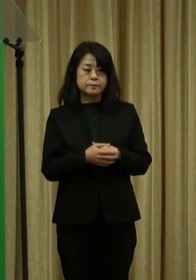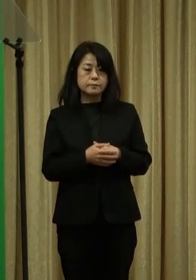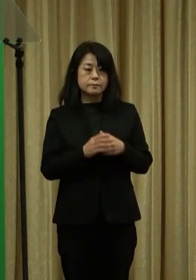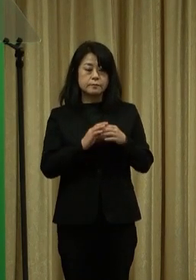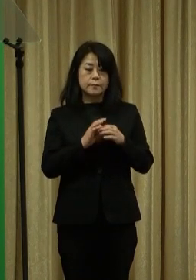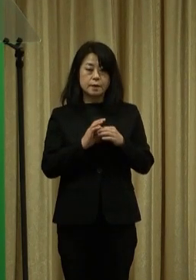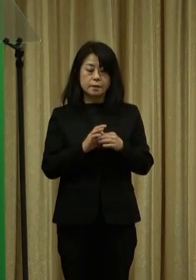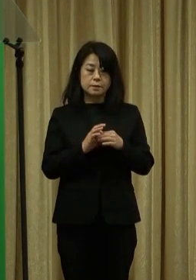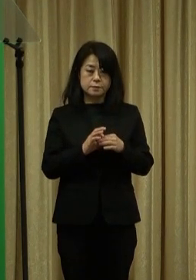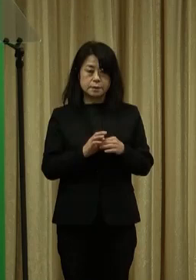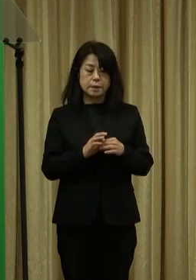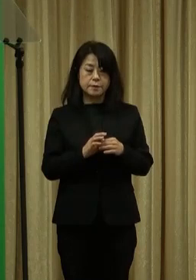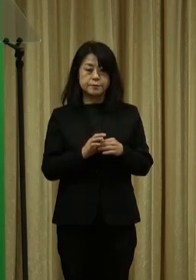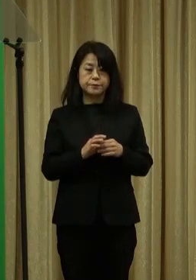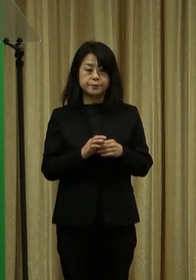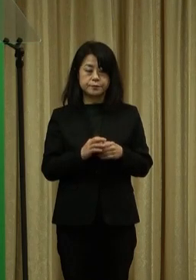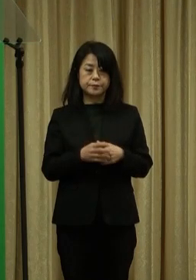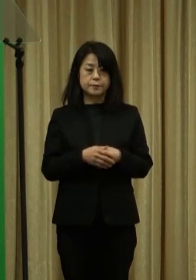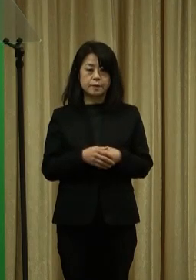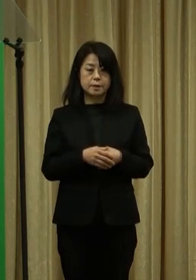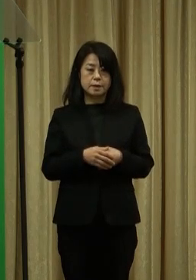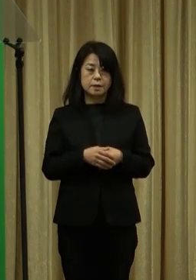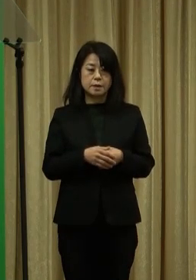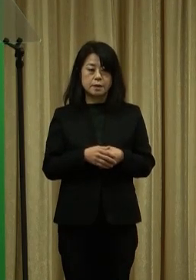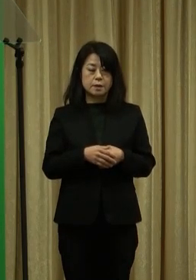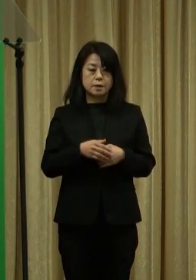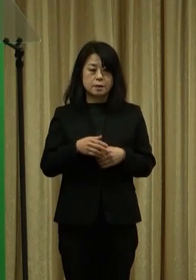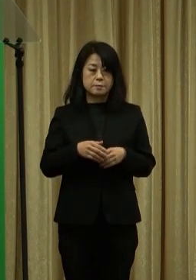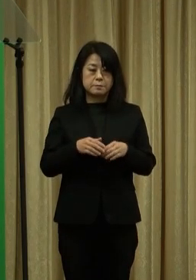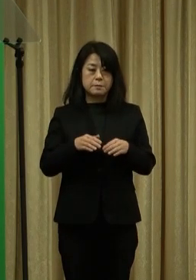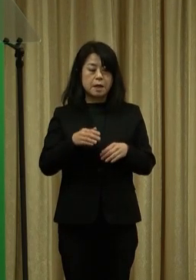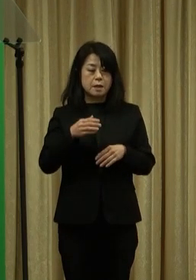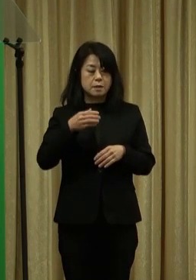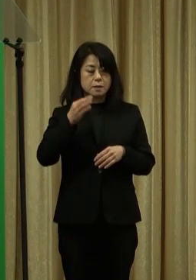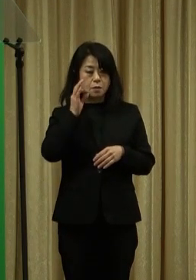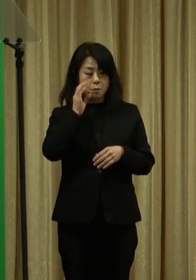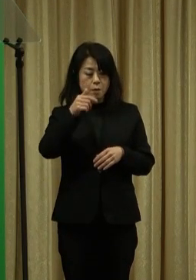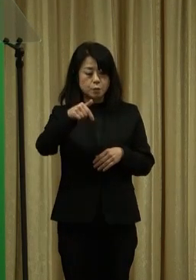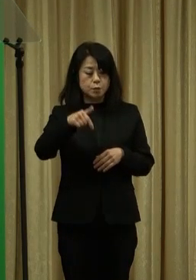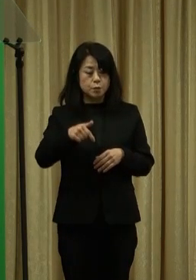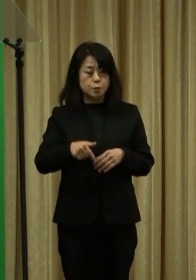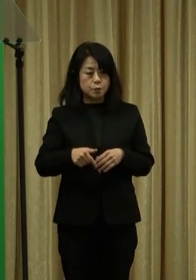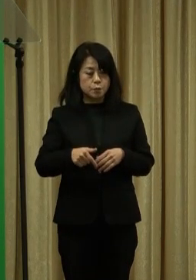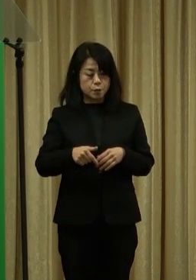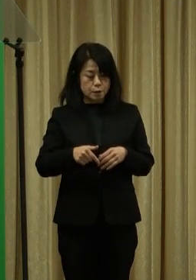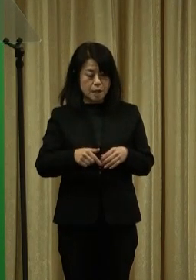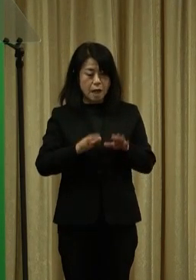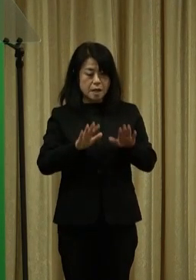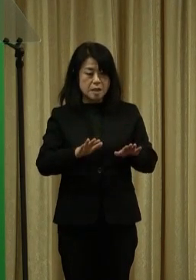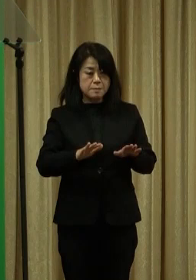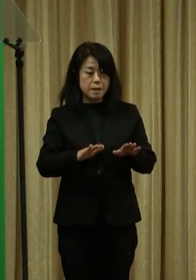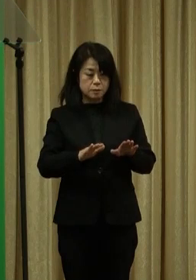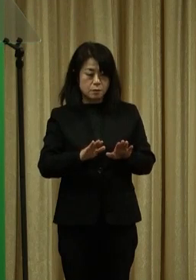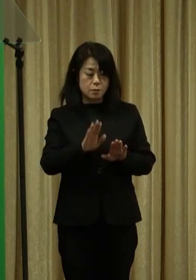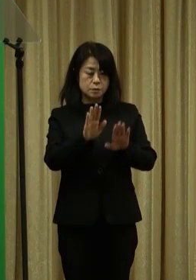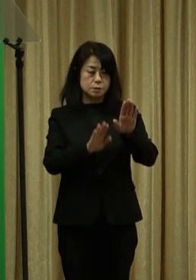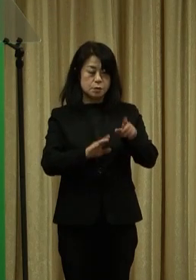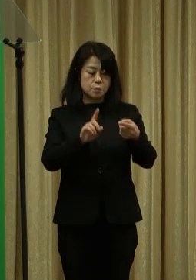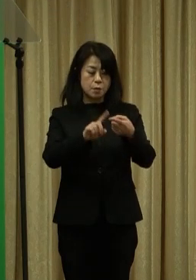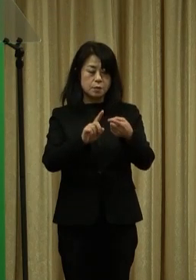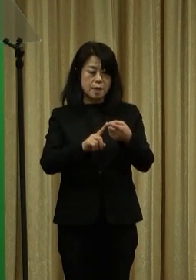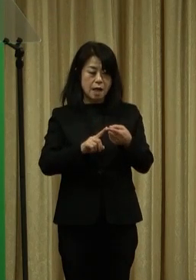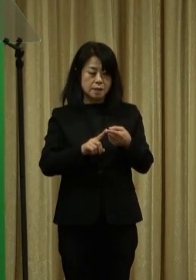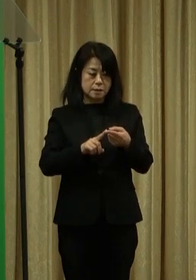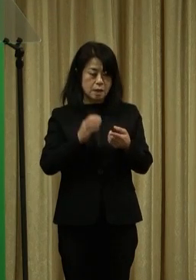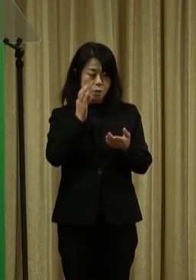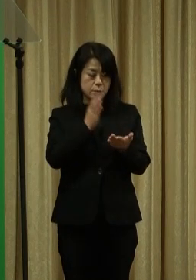も、まあ、ブルーフの時代にあった品種であることが、まあ、証明されたことになります。それを受けてですね、